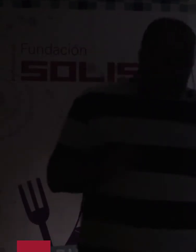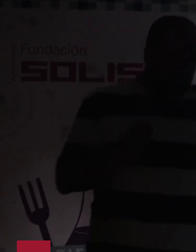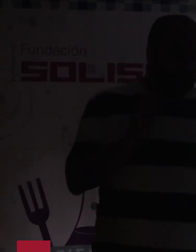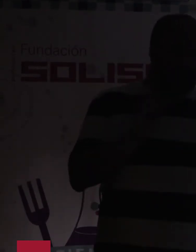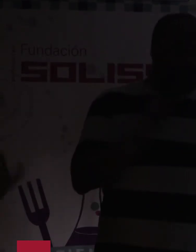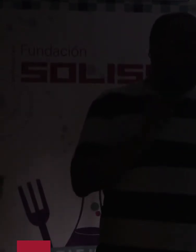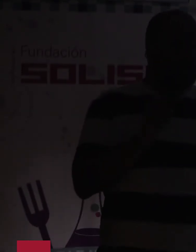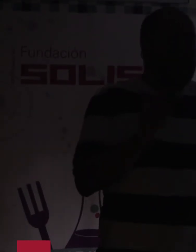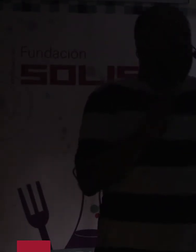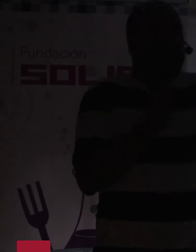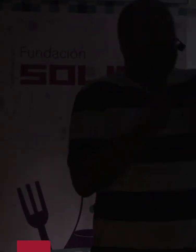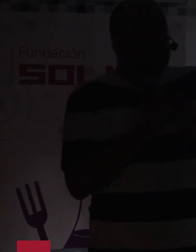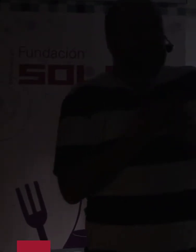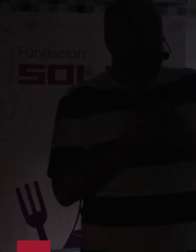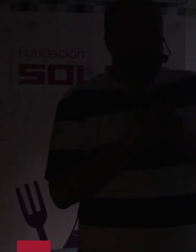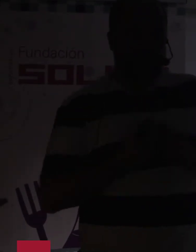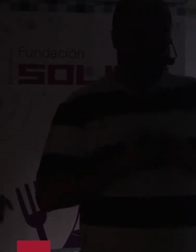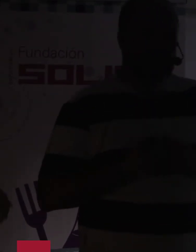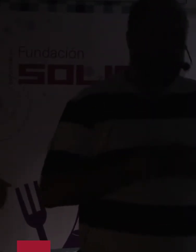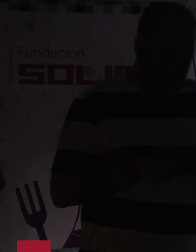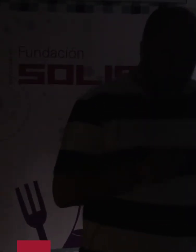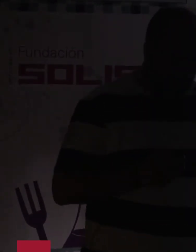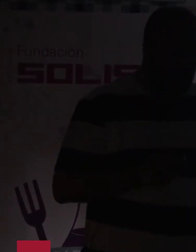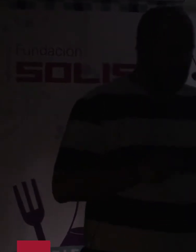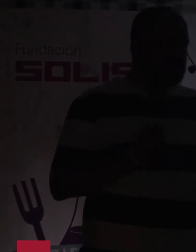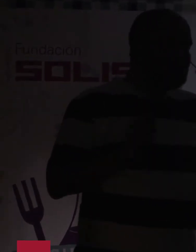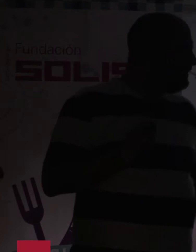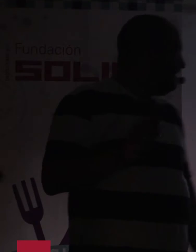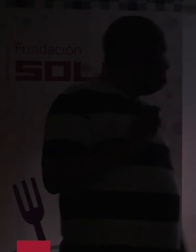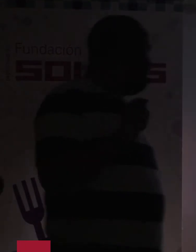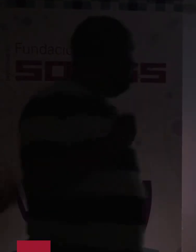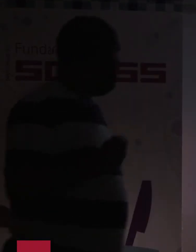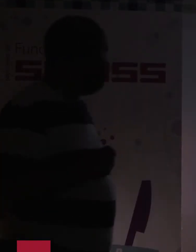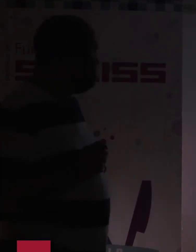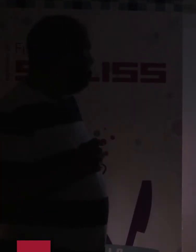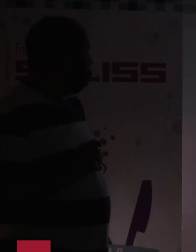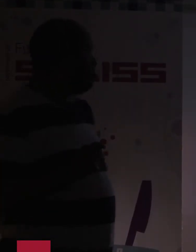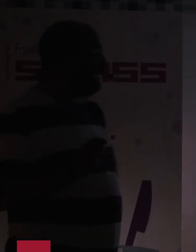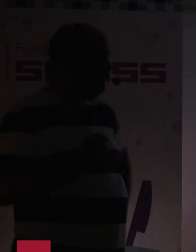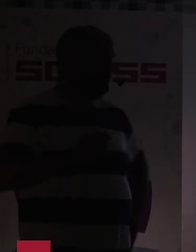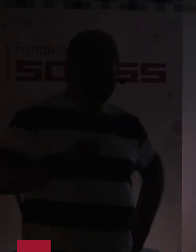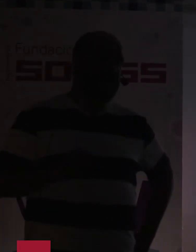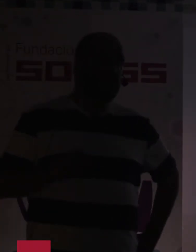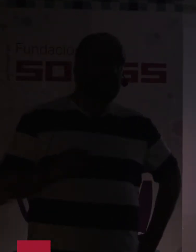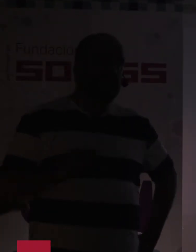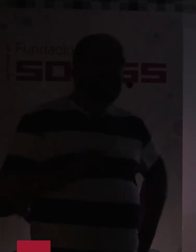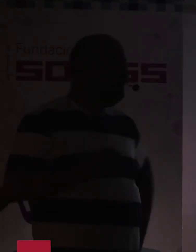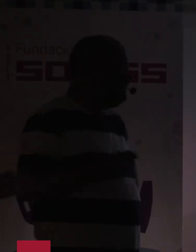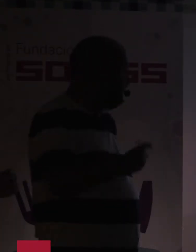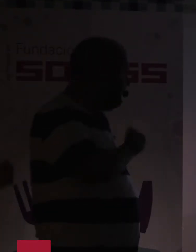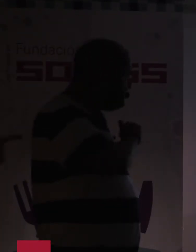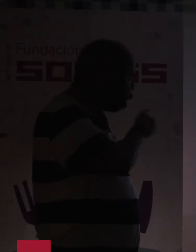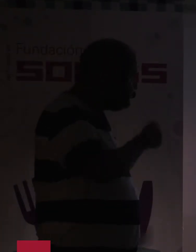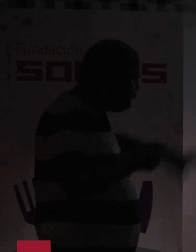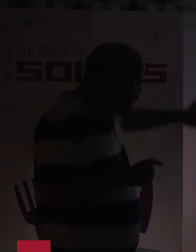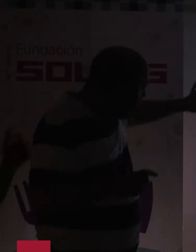Unos pequeños ejemplitos de qué tipo de cosas utilizamos, ¿vale? La excitación eléctrica la hacemos con electrodos pequeñitos,